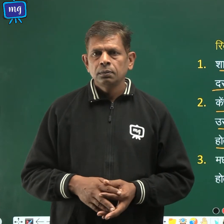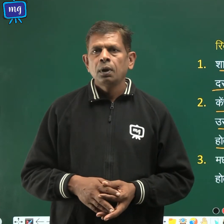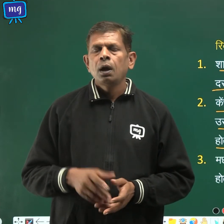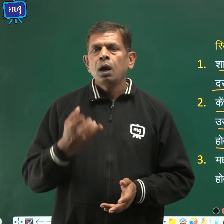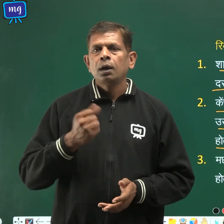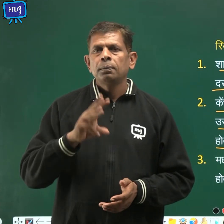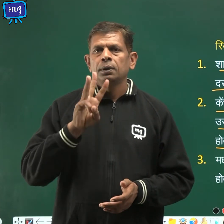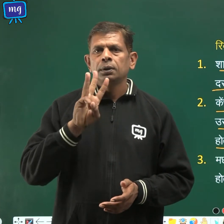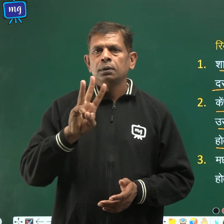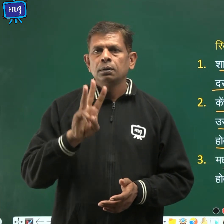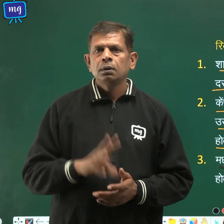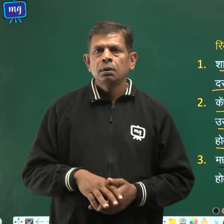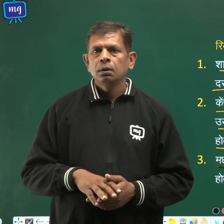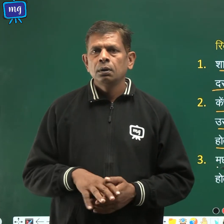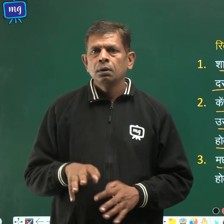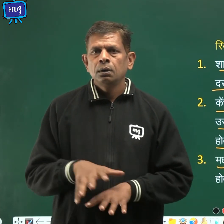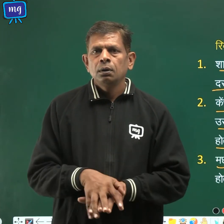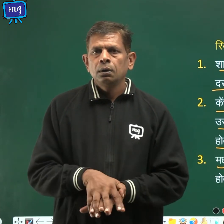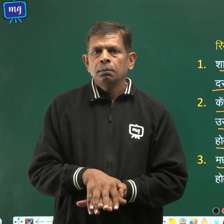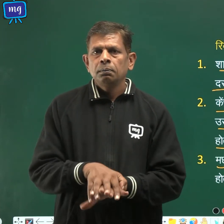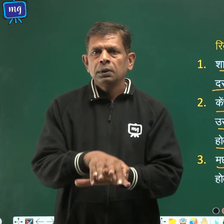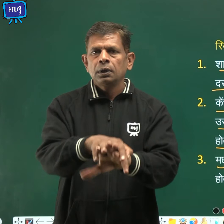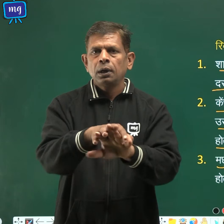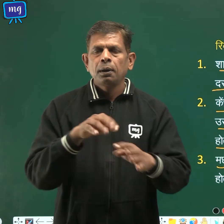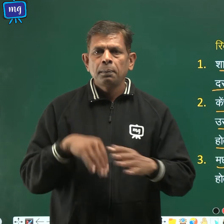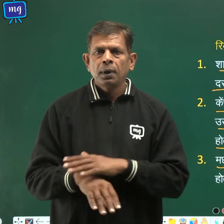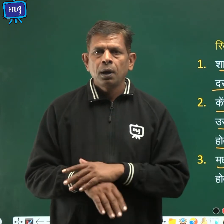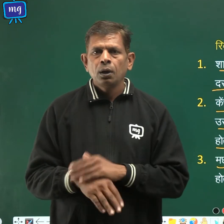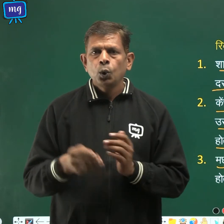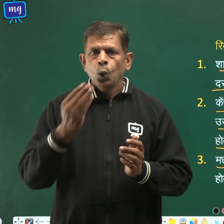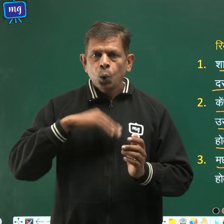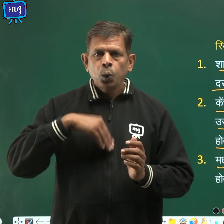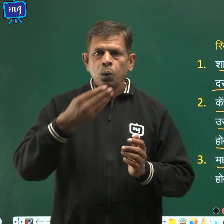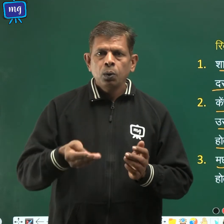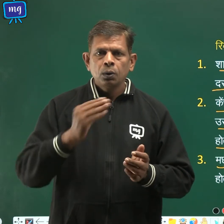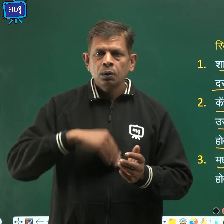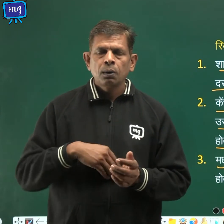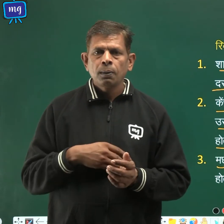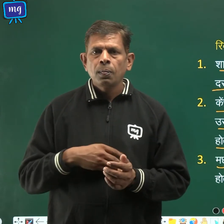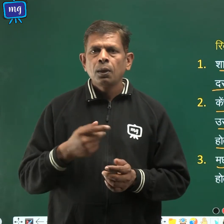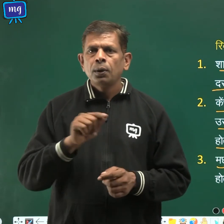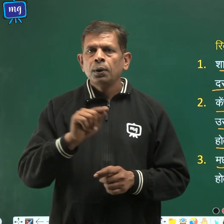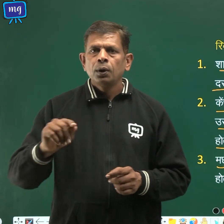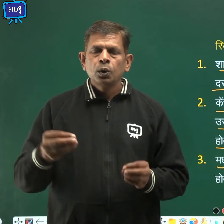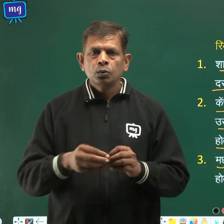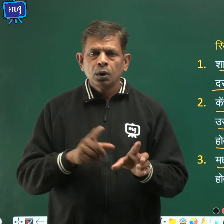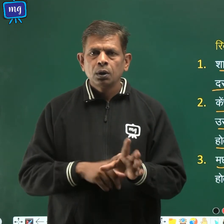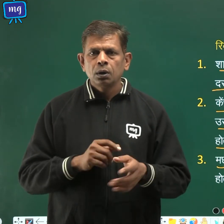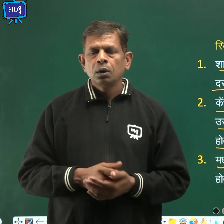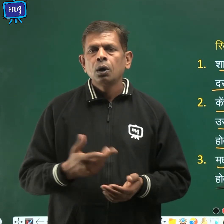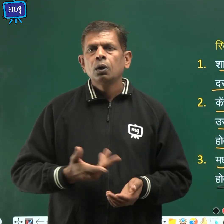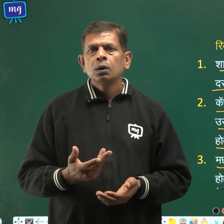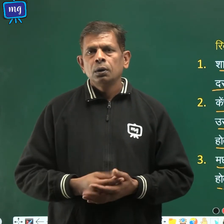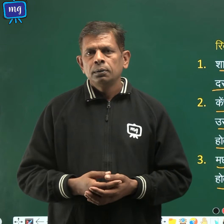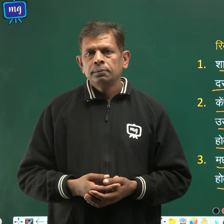नंबर 3, मछली में श्वसन डैश द्वारा होता